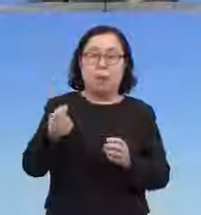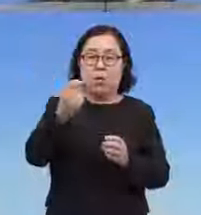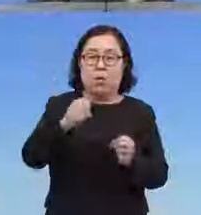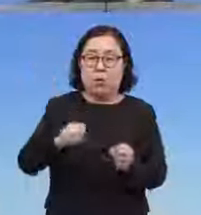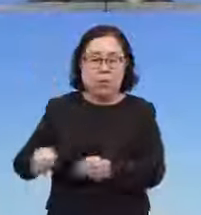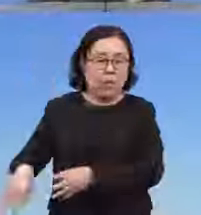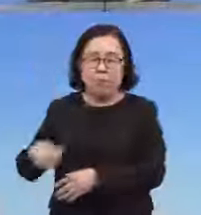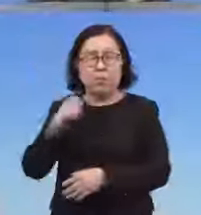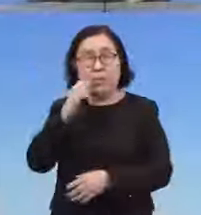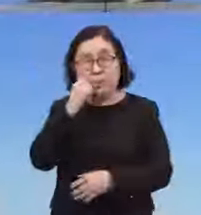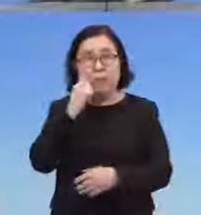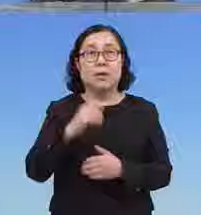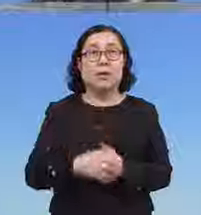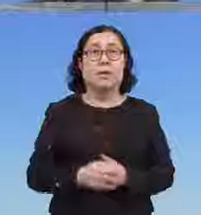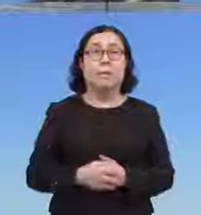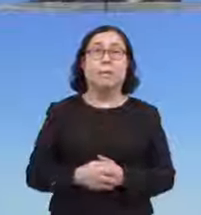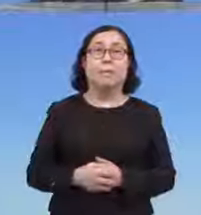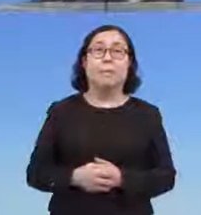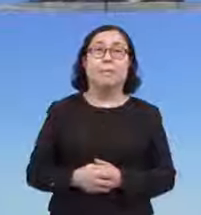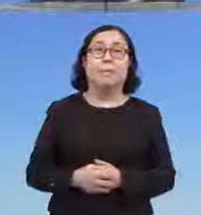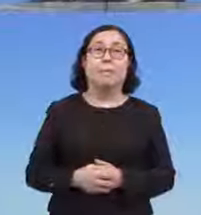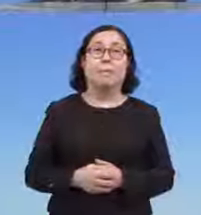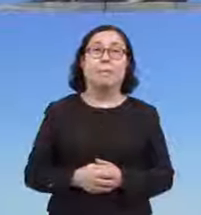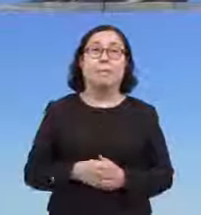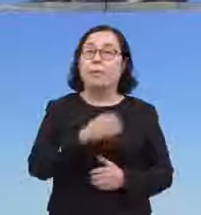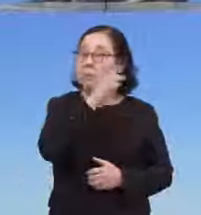했습니다. 부끄러운 얘기인데